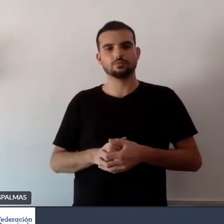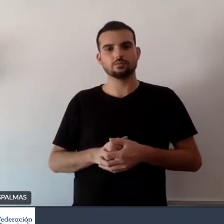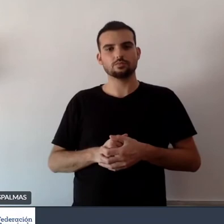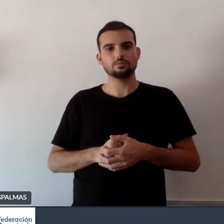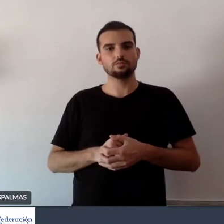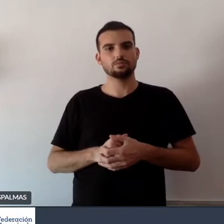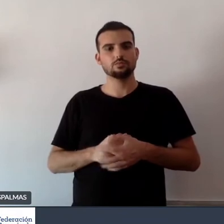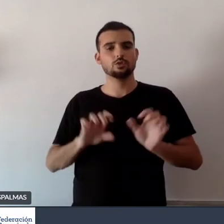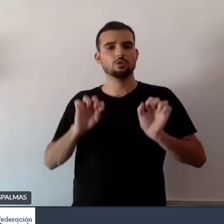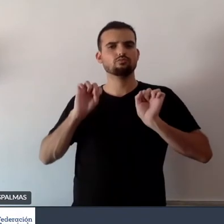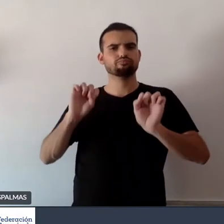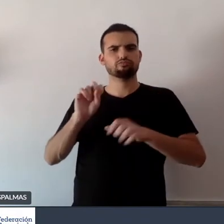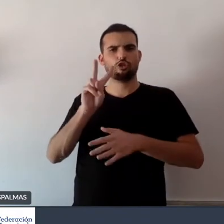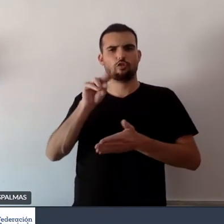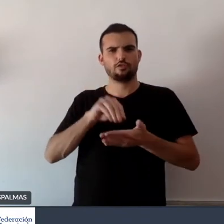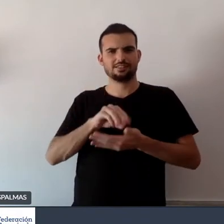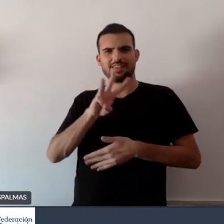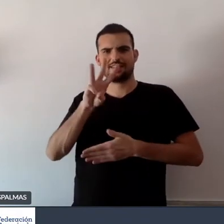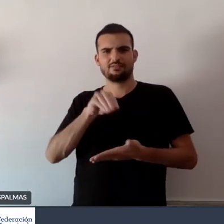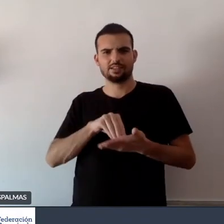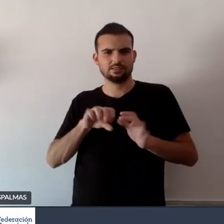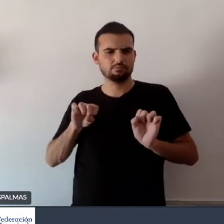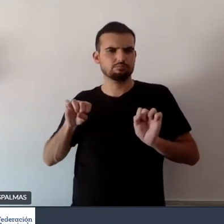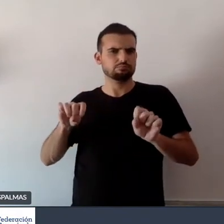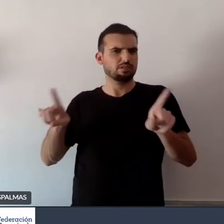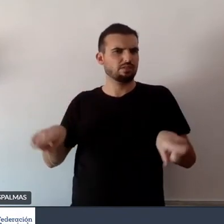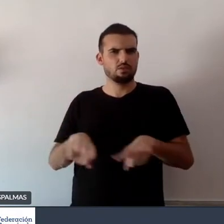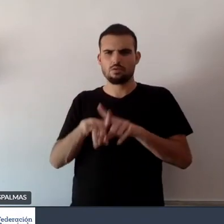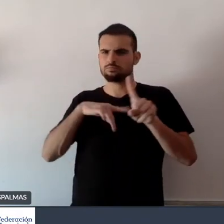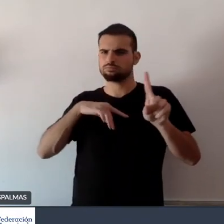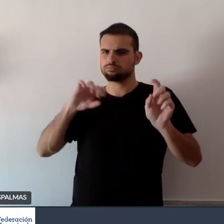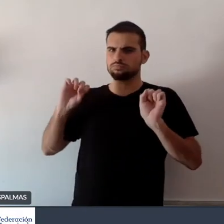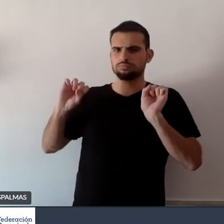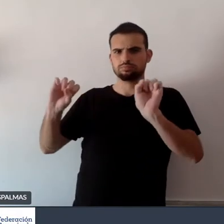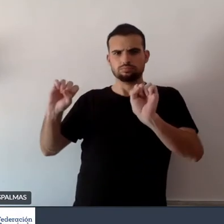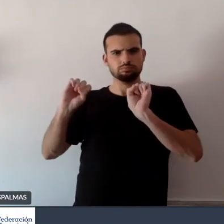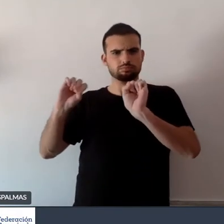bloquea hasta 2 y 3 veces, da exactamente igual mientras haya under, rebloquea.